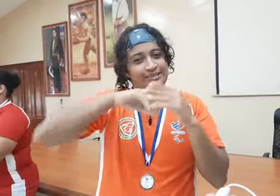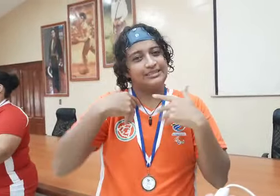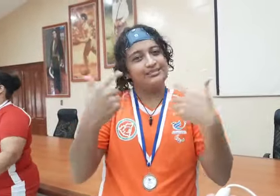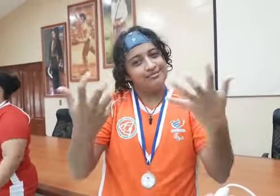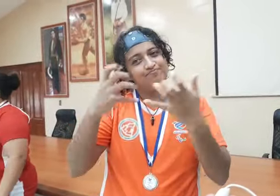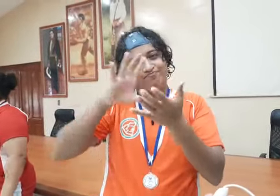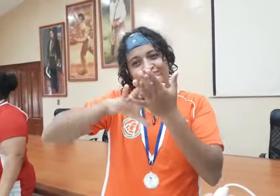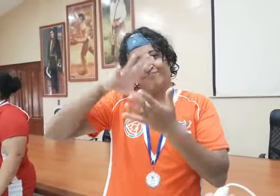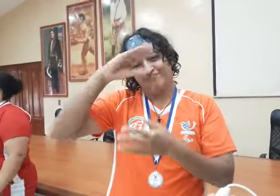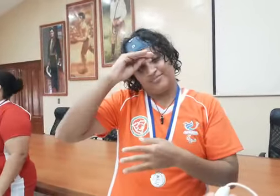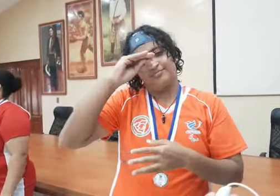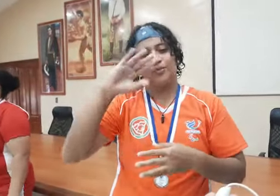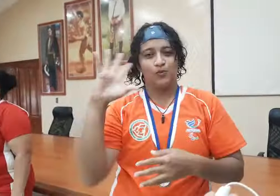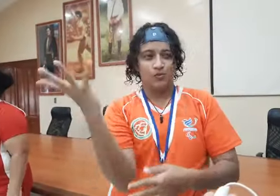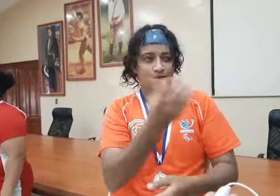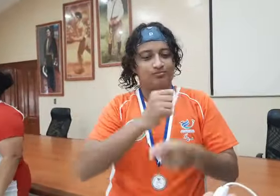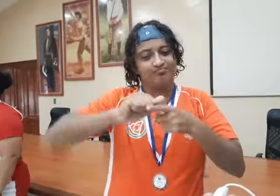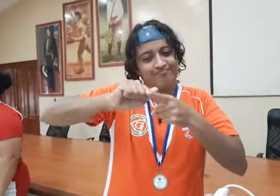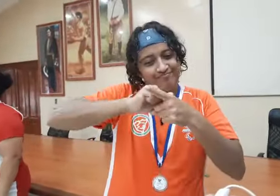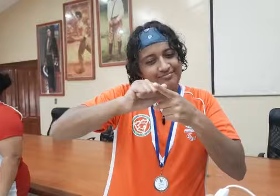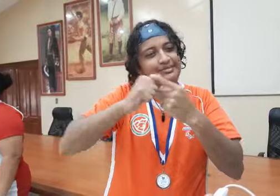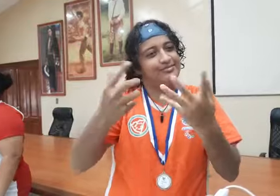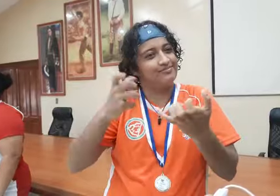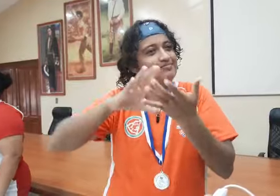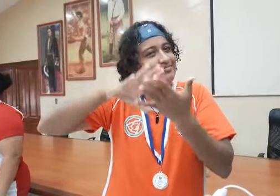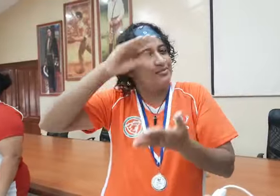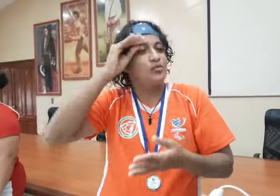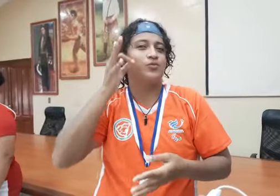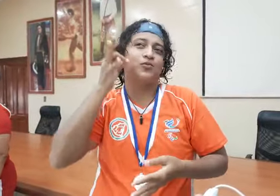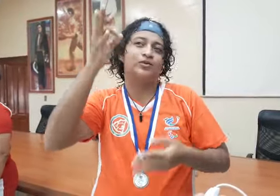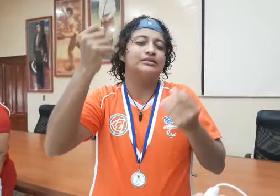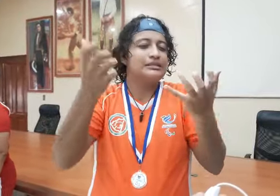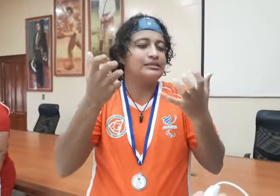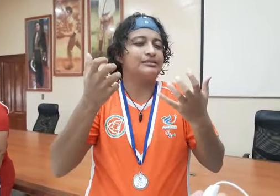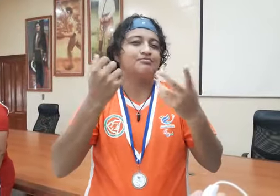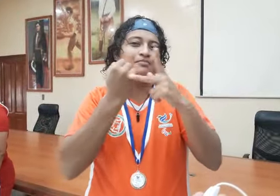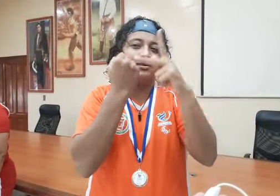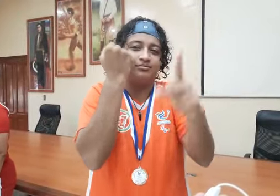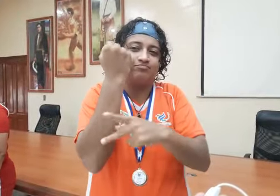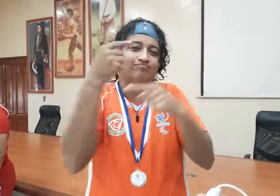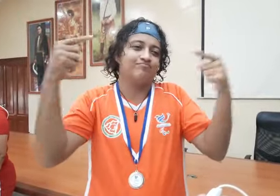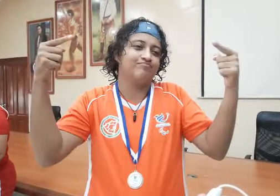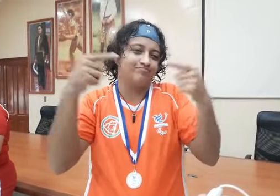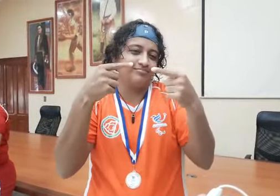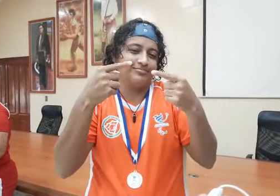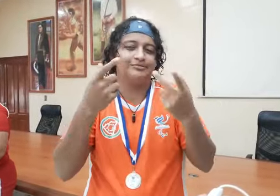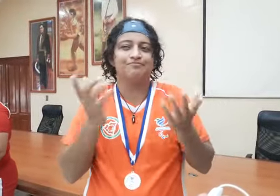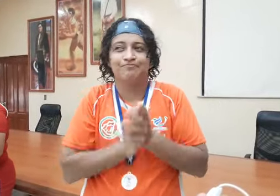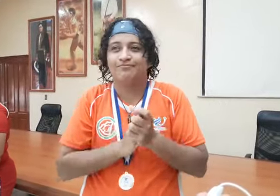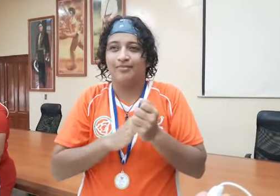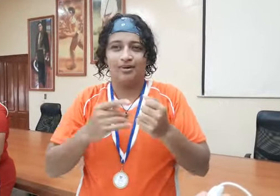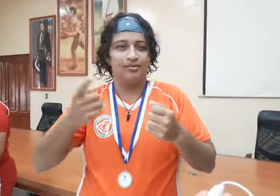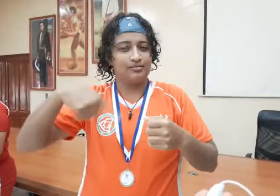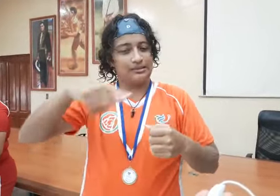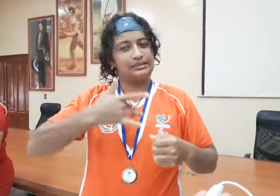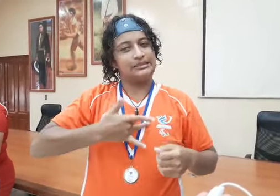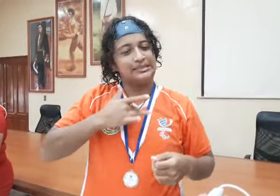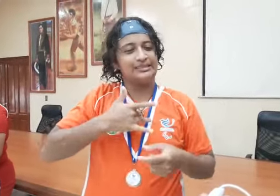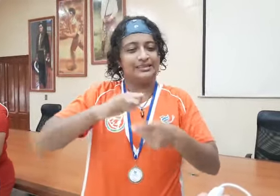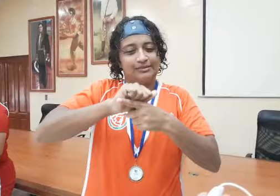mucho jugar fútbol. Quiero aprender más, queremos practicar más. Tal vez en un futuro poder viajar, poder ir a competir en